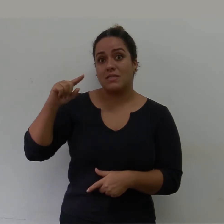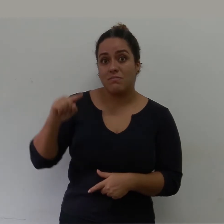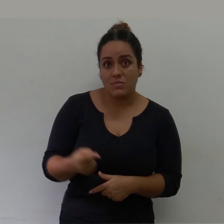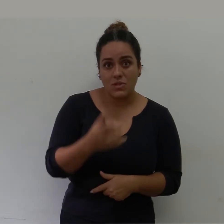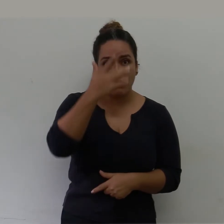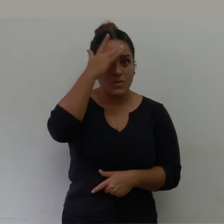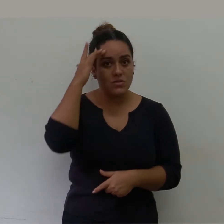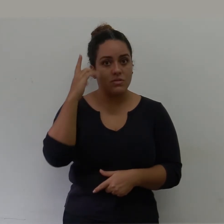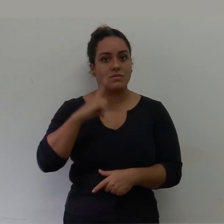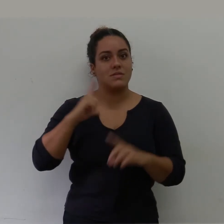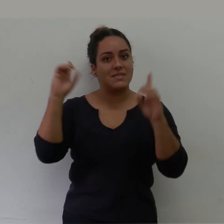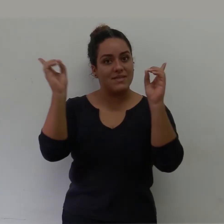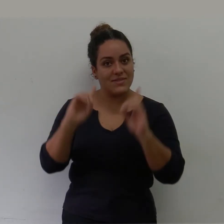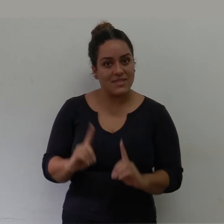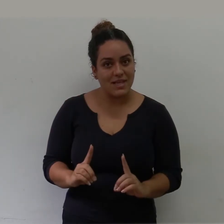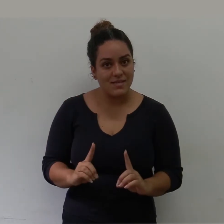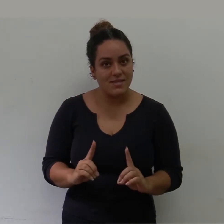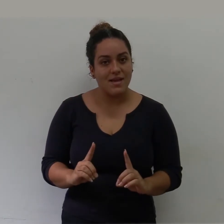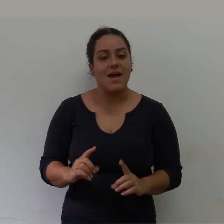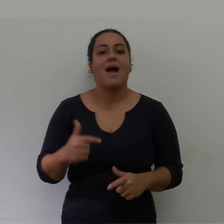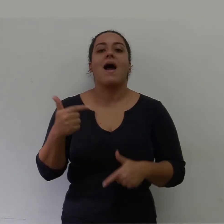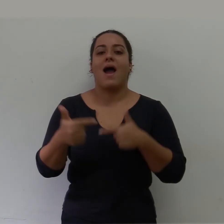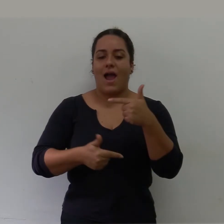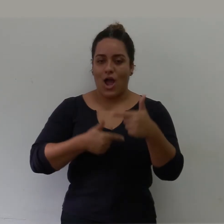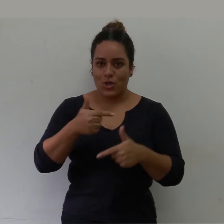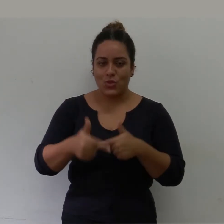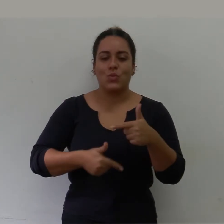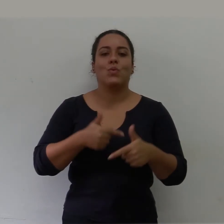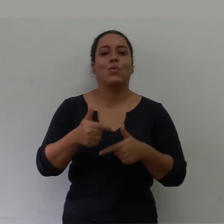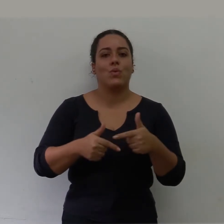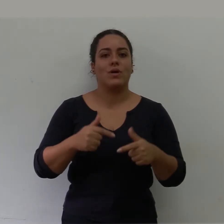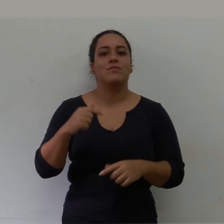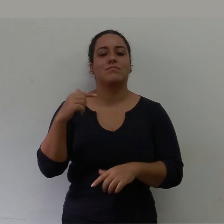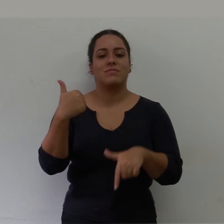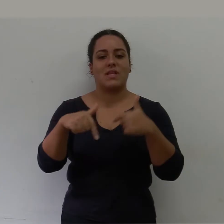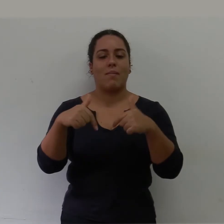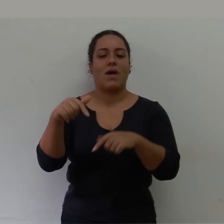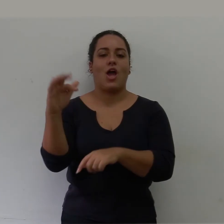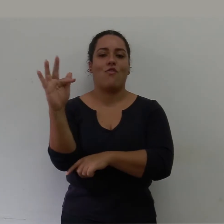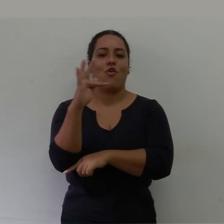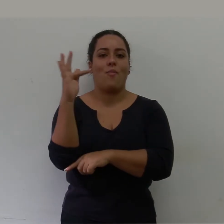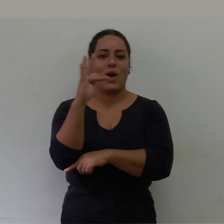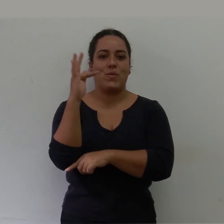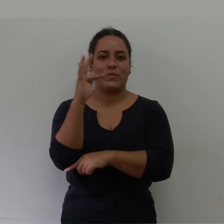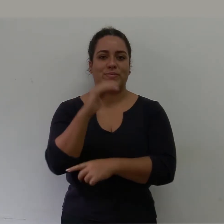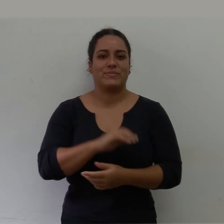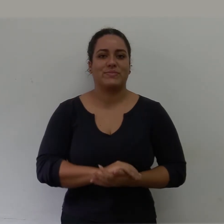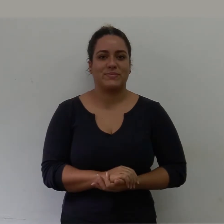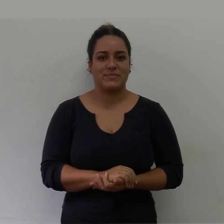403.200 pessoas com deficiência atuam formalmente no mercado de trabalho.